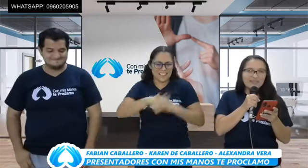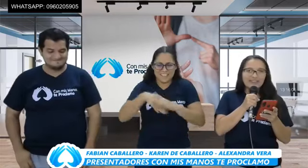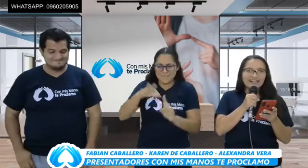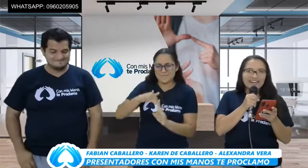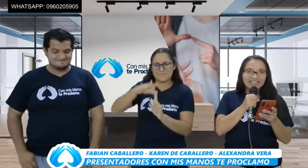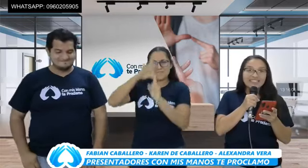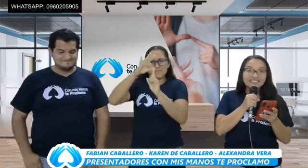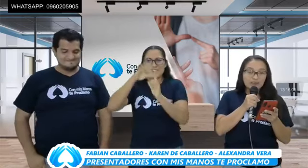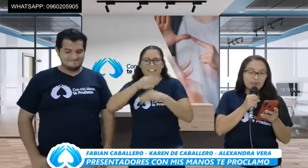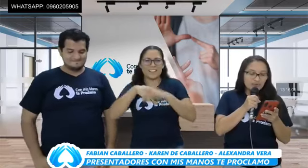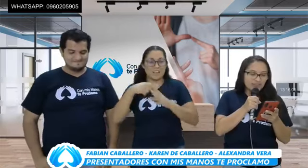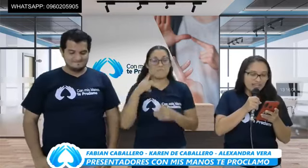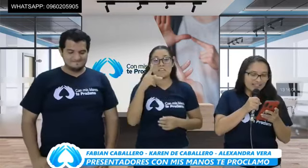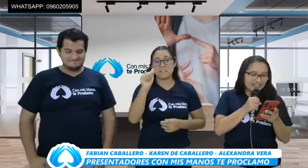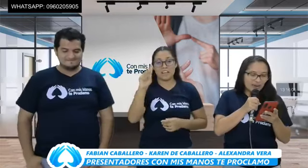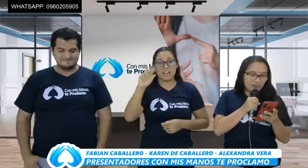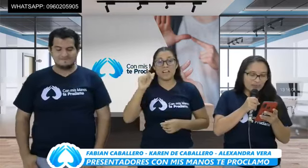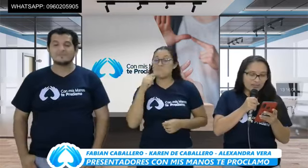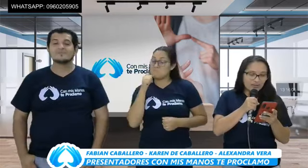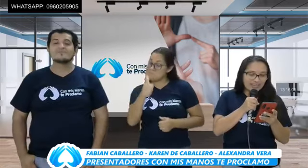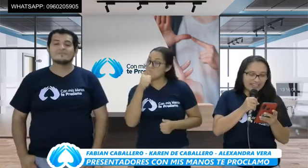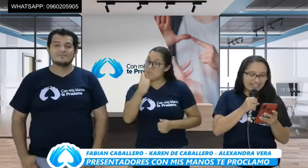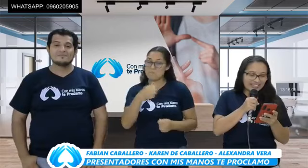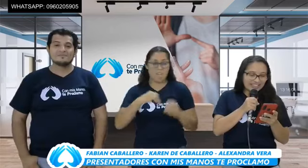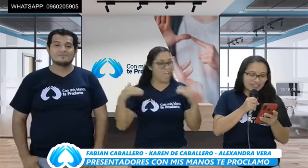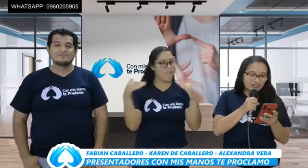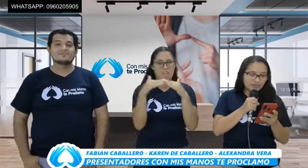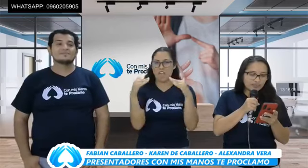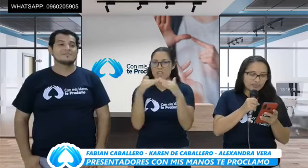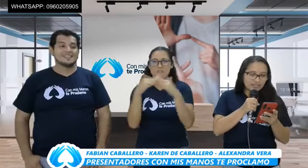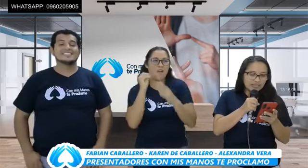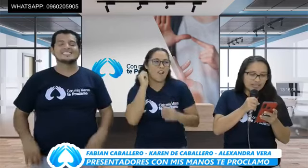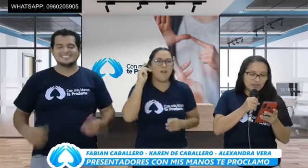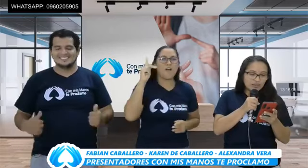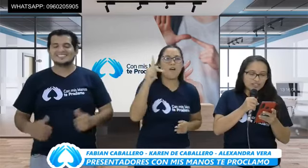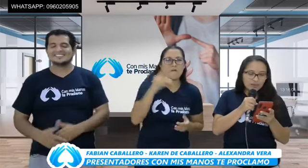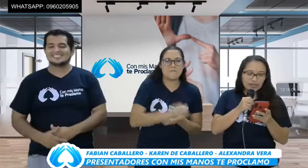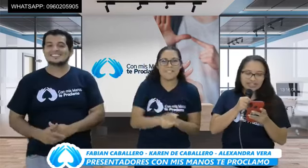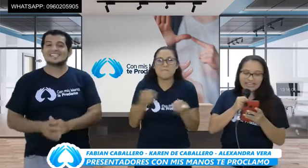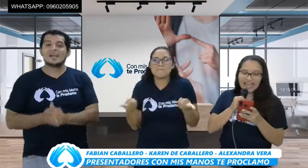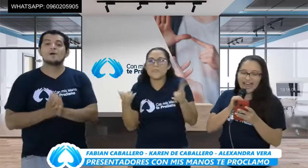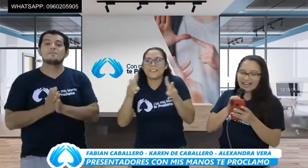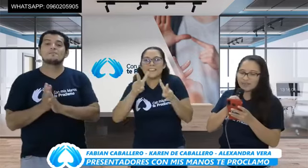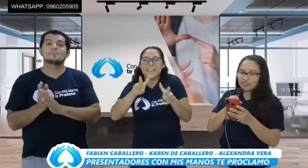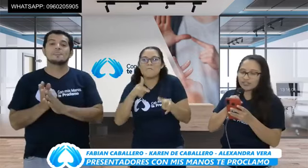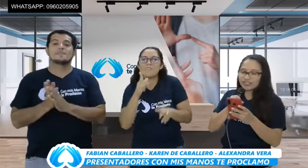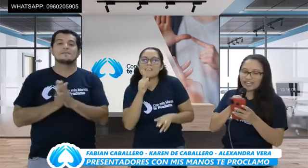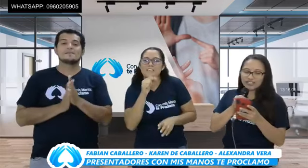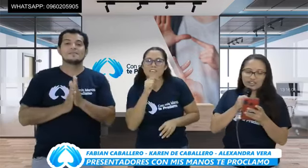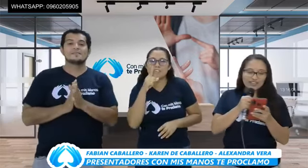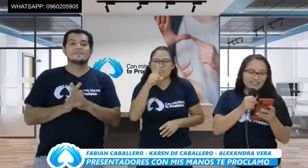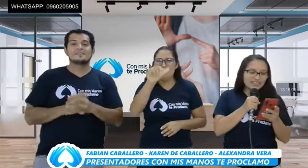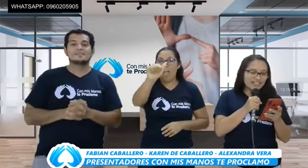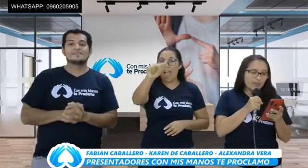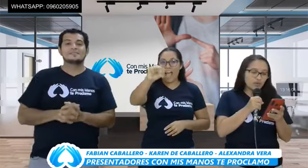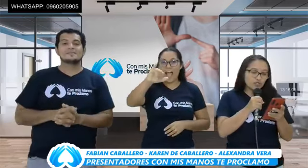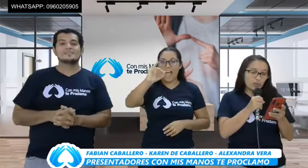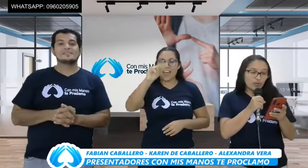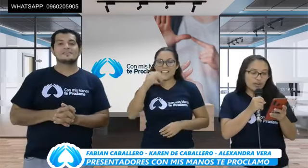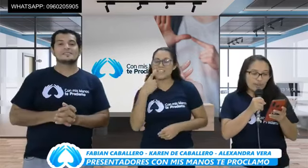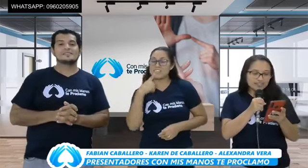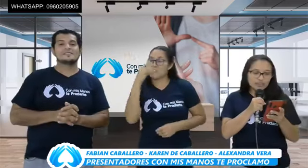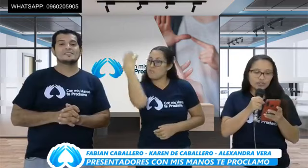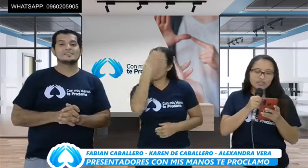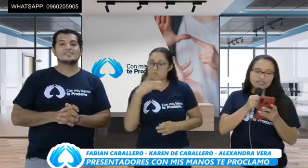especial también para Karen y está muy de acuerdo en aquello. También nos dice por aquí, Ani Montiel, Dios les bendiga,